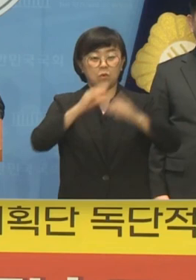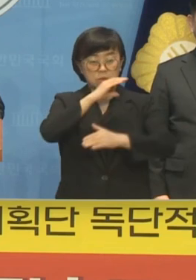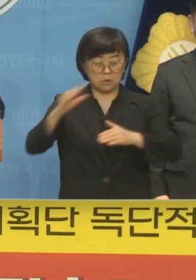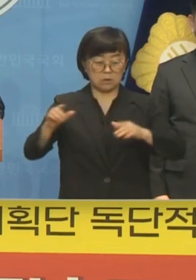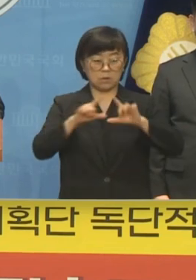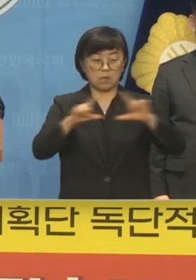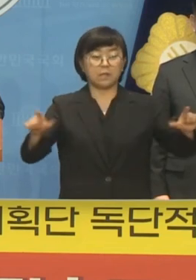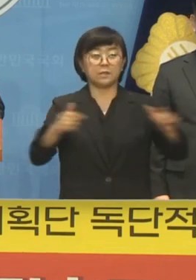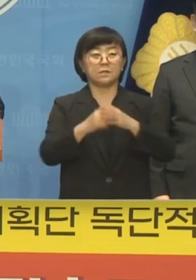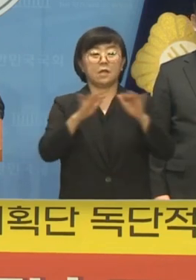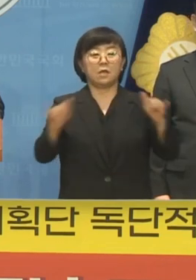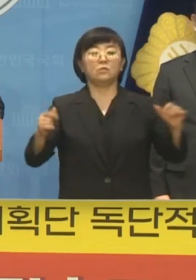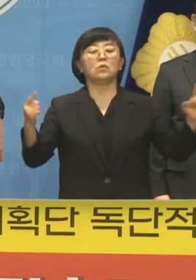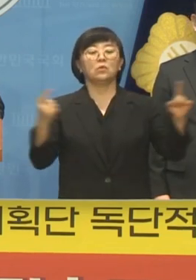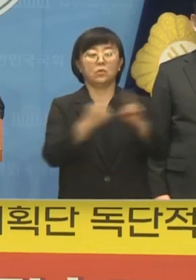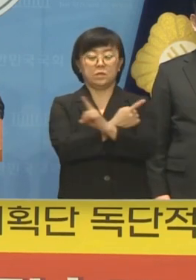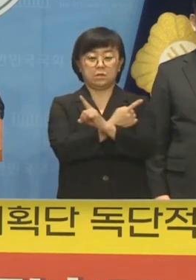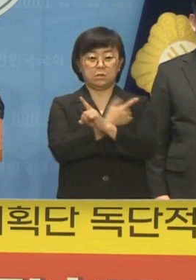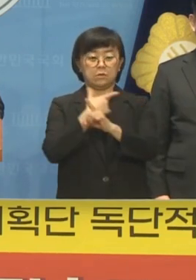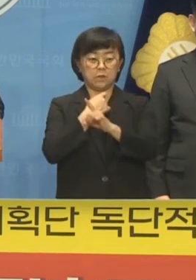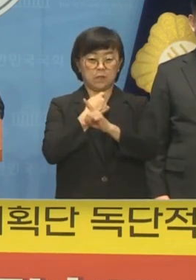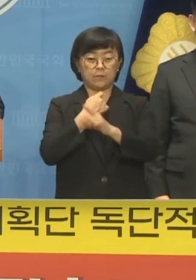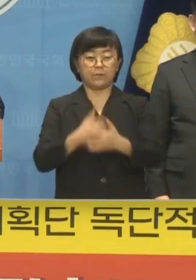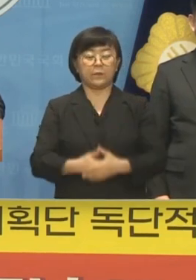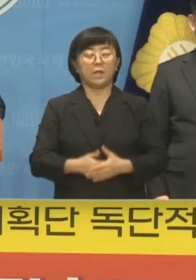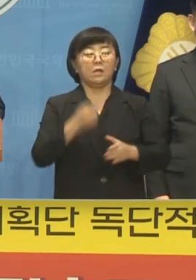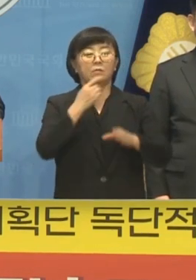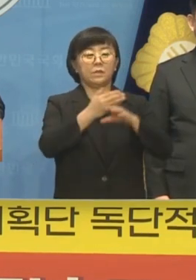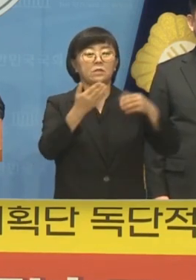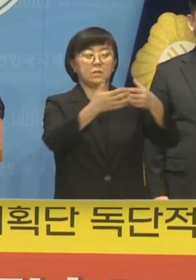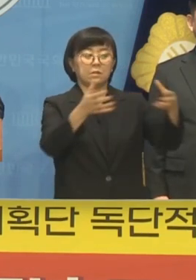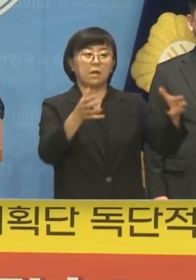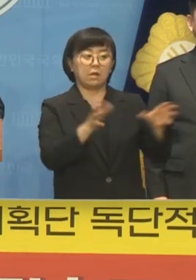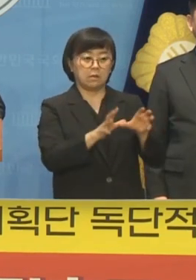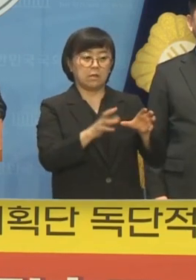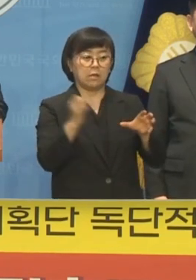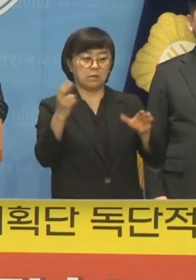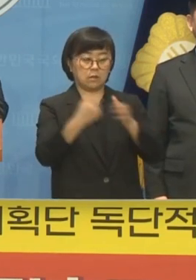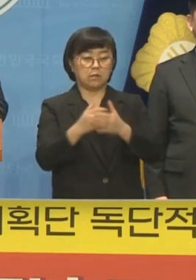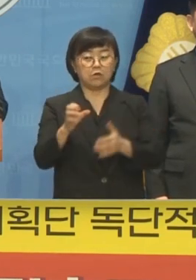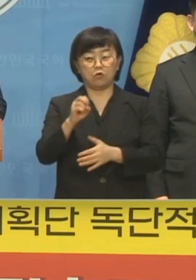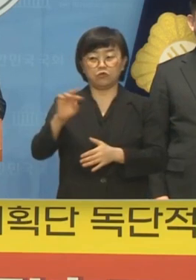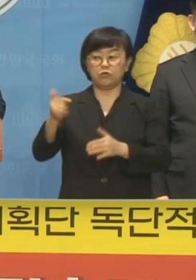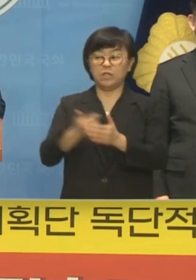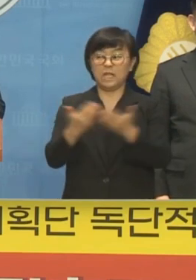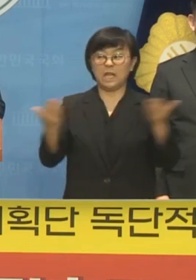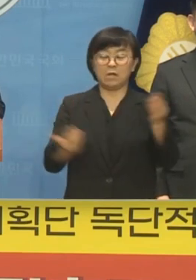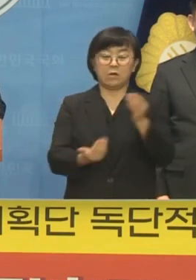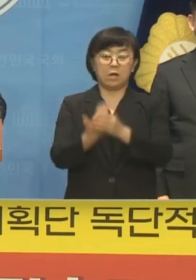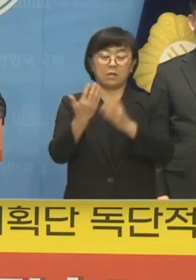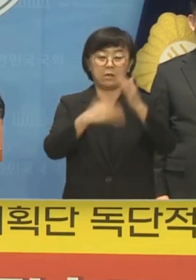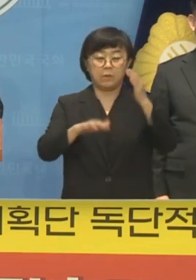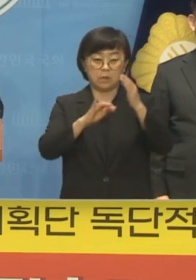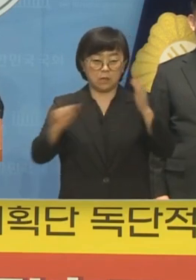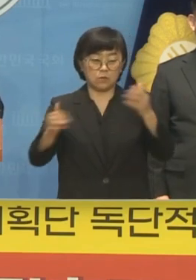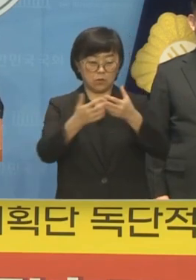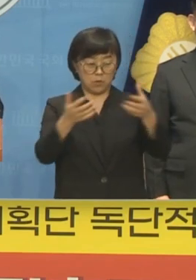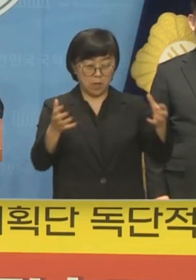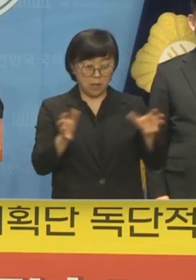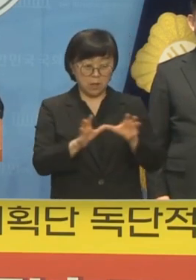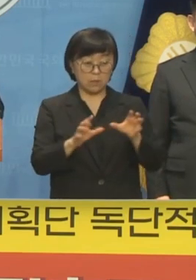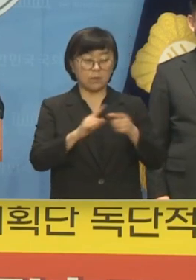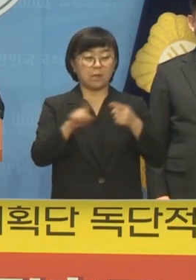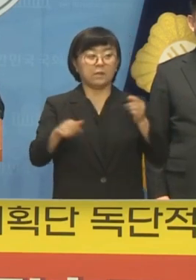객관적인 인물들로 교체해 주시기 바랍니다. 더불어민주당과 우리 여순 사건 유족회는 여순